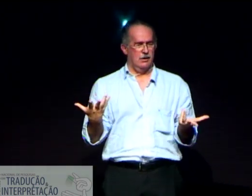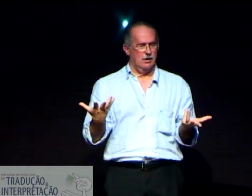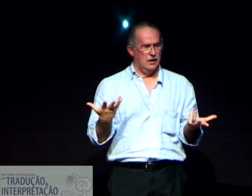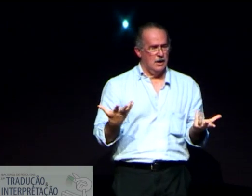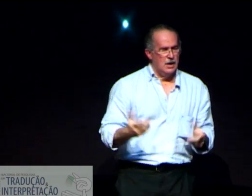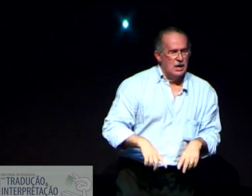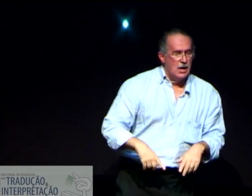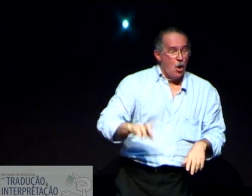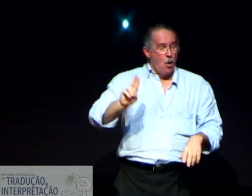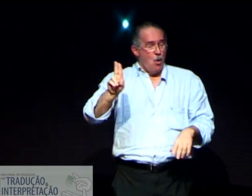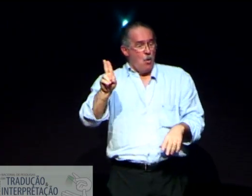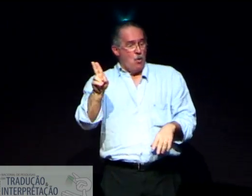E